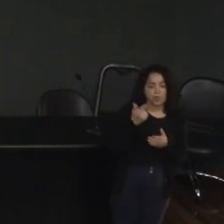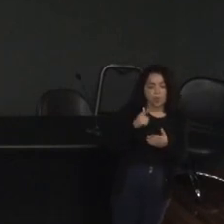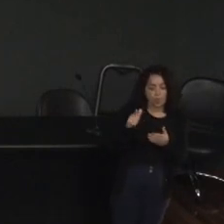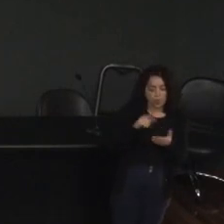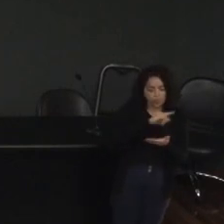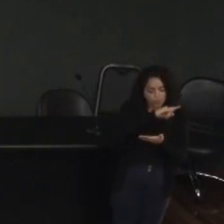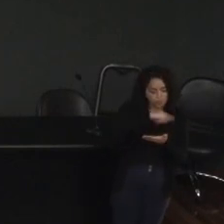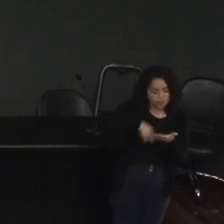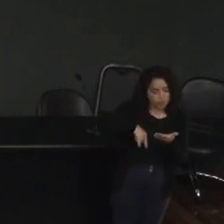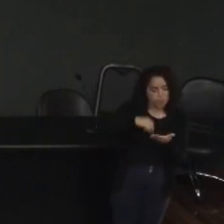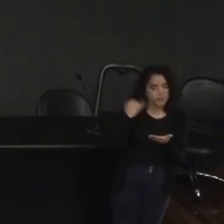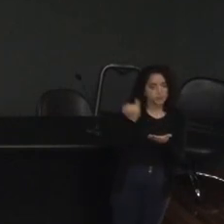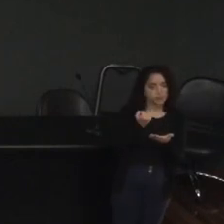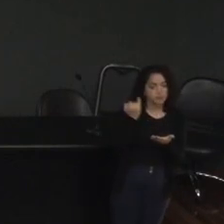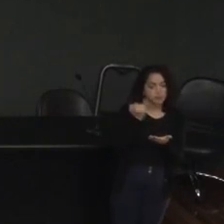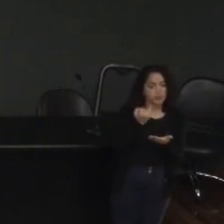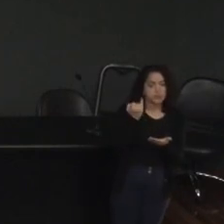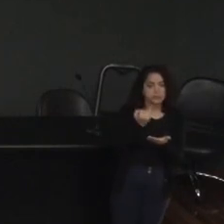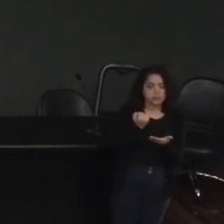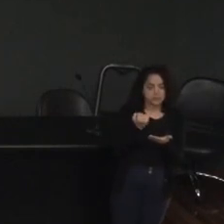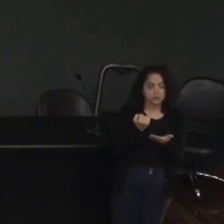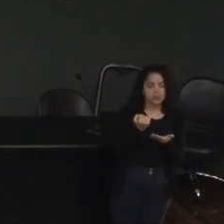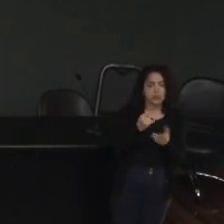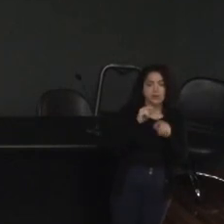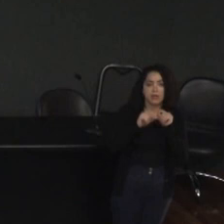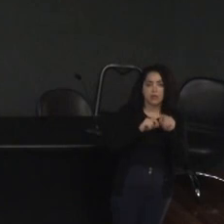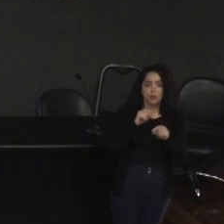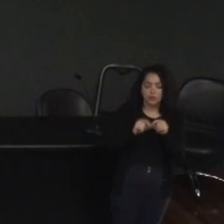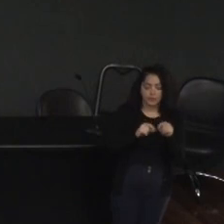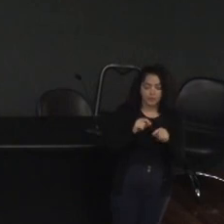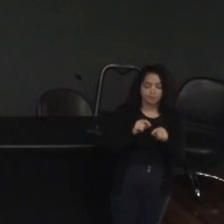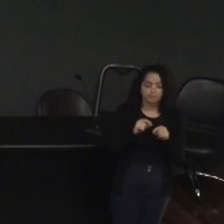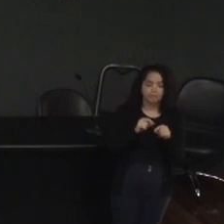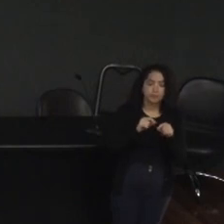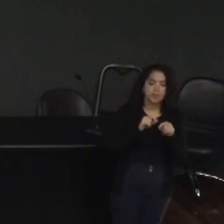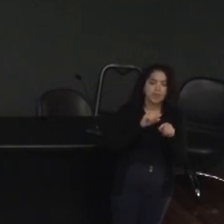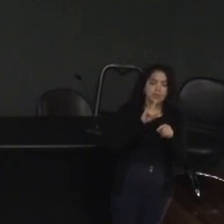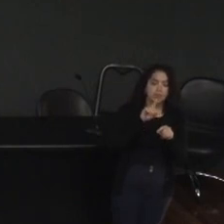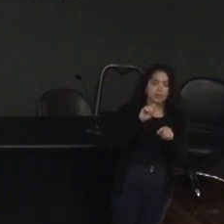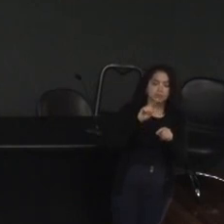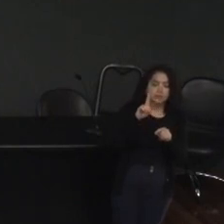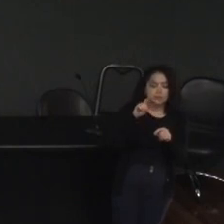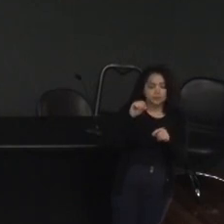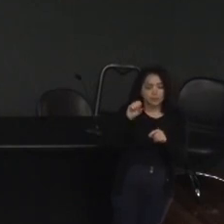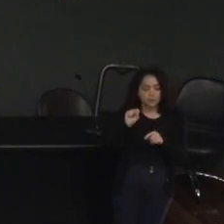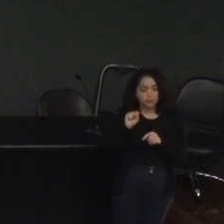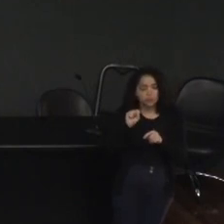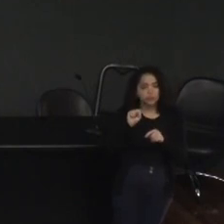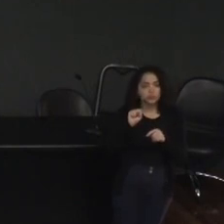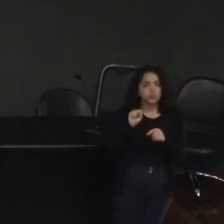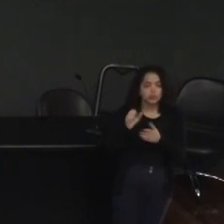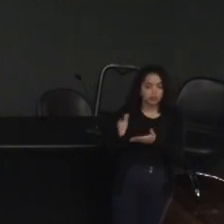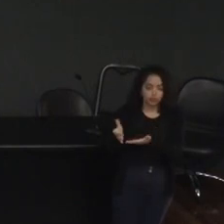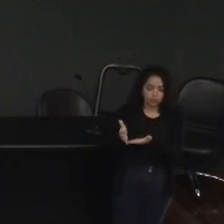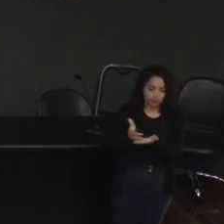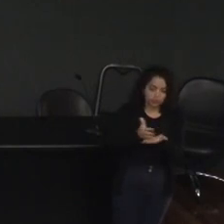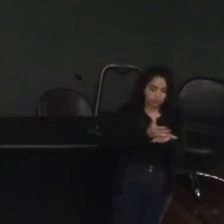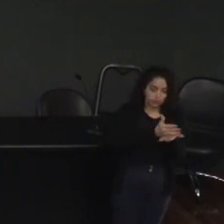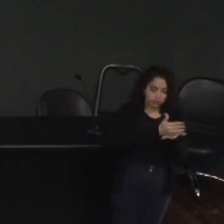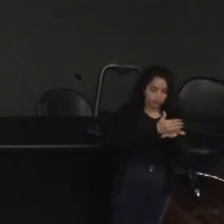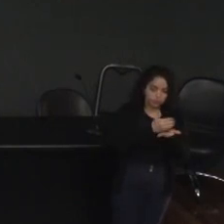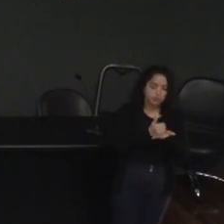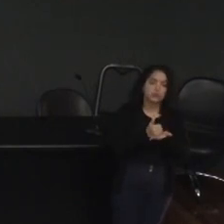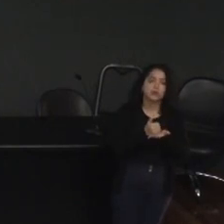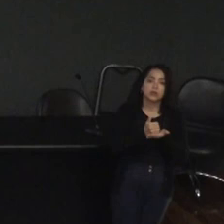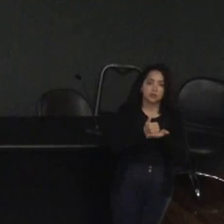documento necessário dentro daquele mínimo necessário é o ciclo de vida dos dados esse aqui é só um exemplo também né de como esse ciclo de vida pessoal da UTI